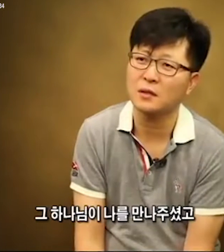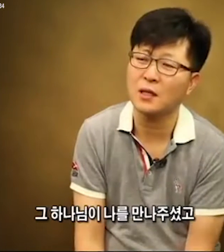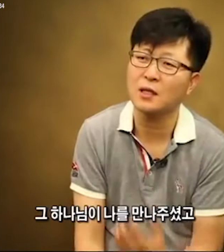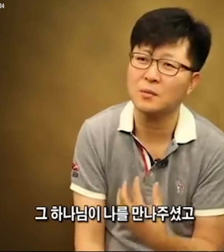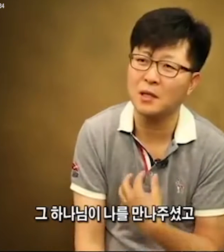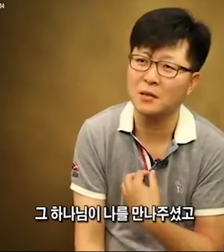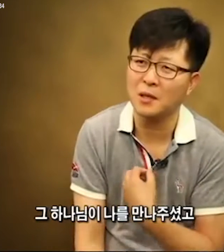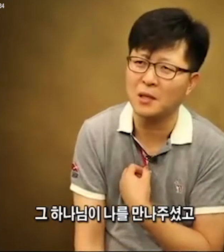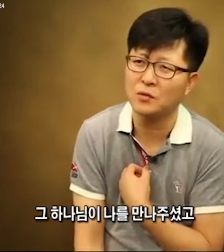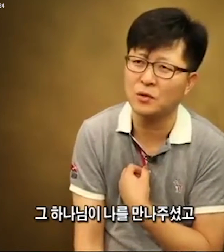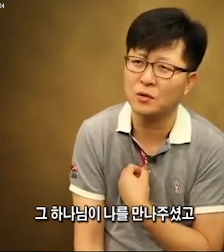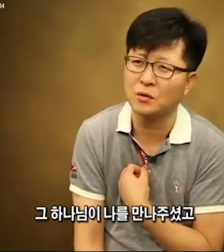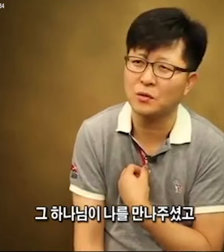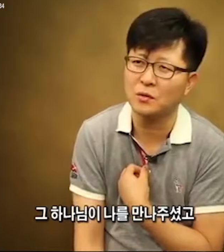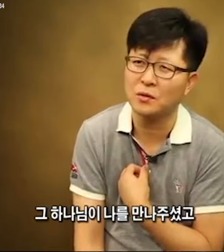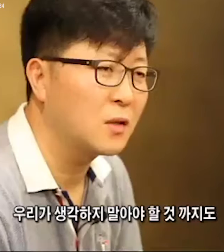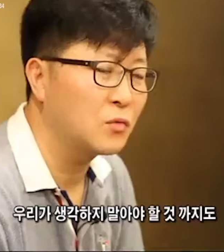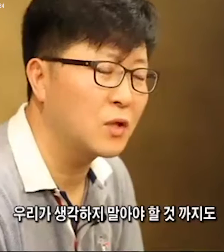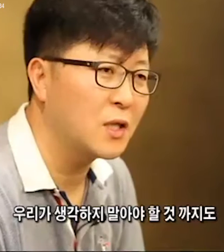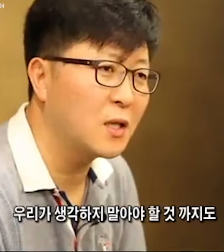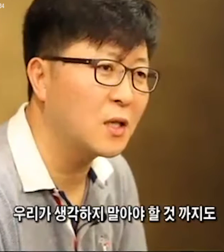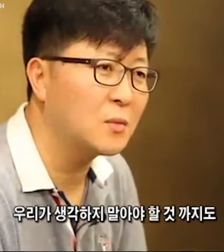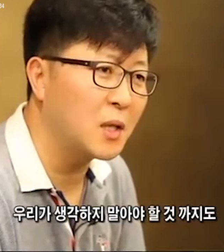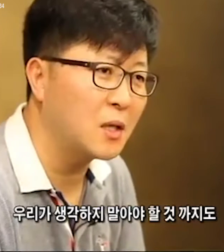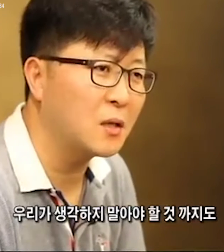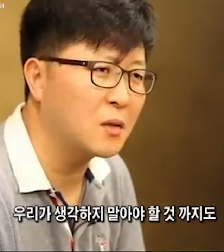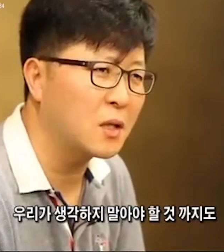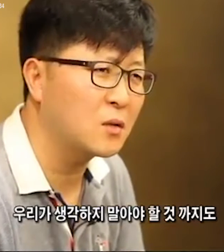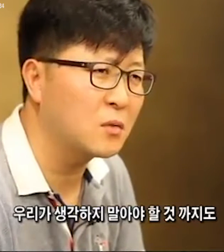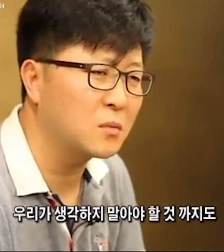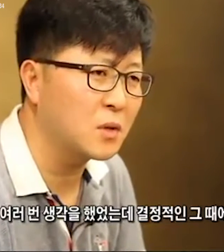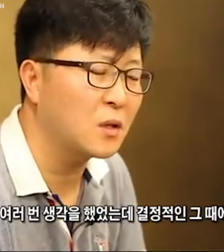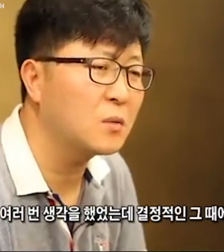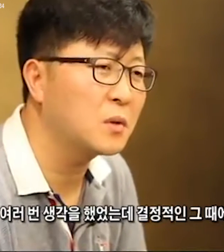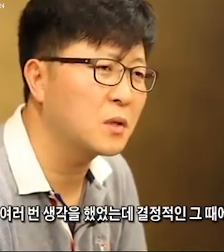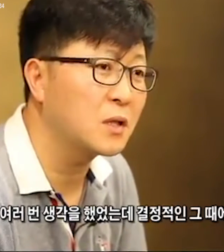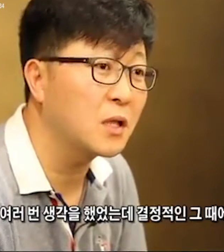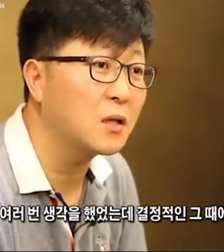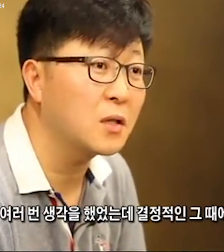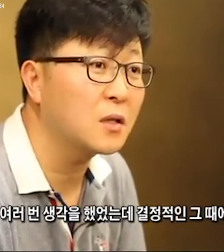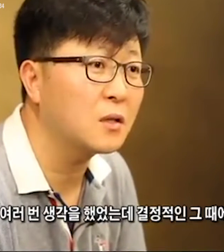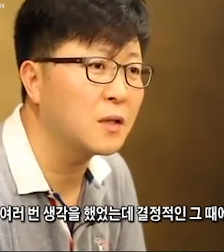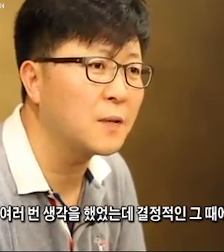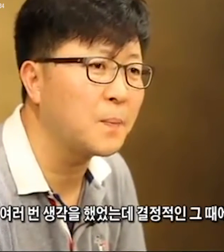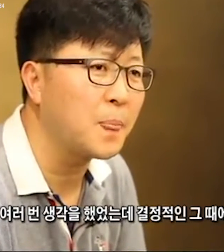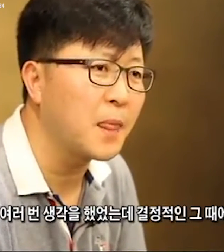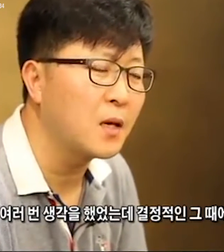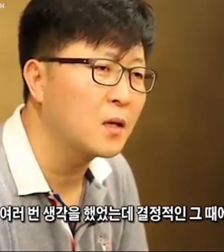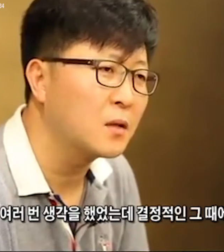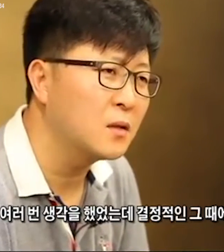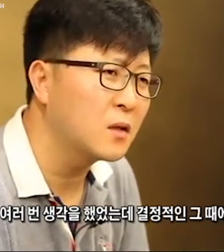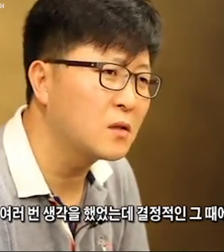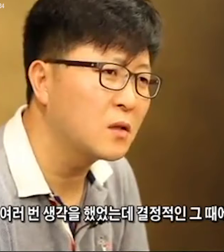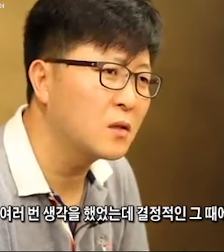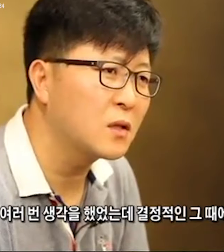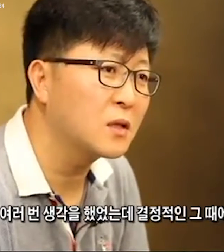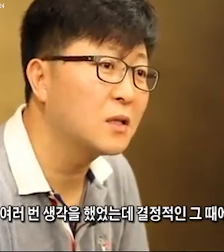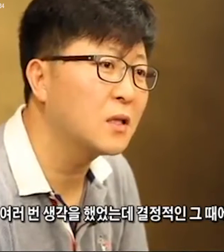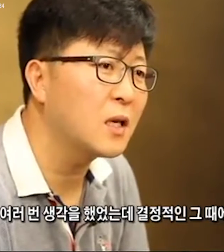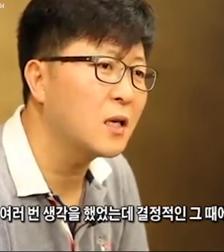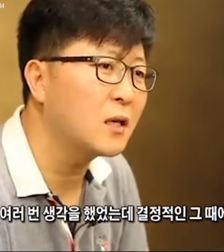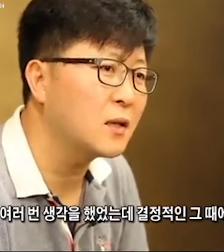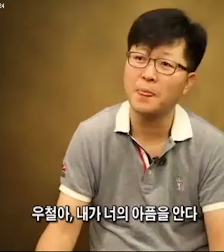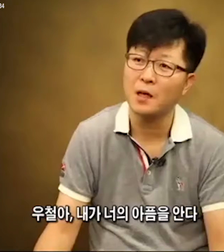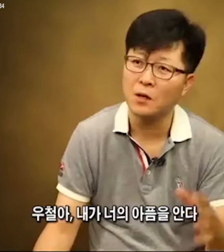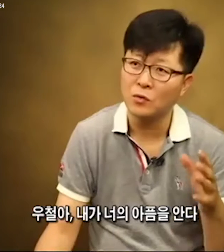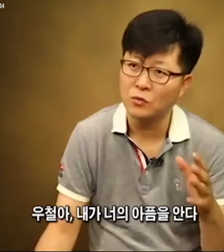때 하나님이 나를 만나 주셨고 우리가 생각하지 말아야 될 것까지도 여러 번 그렇게 생각을 했었는데 그